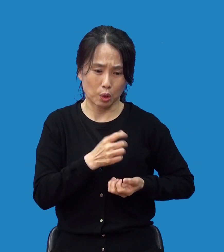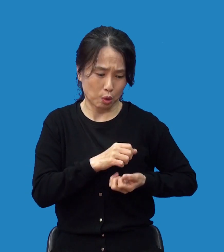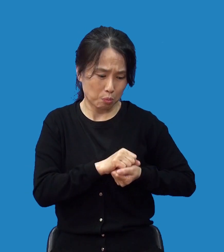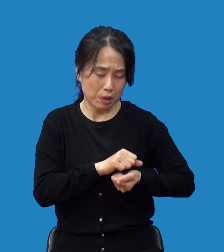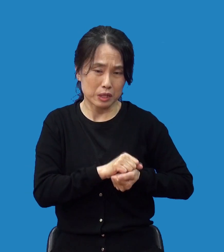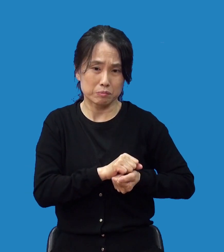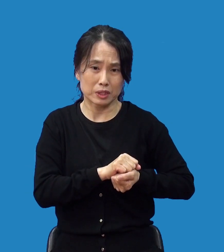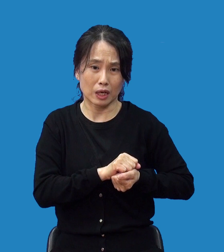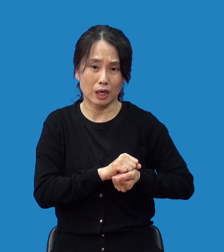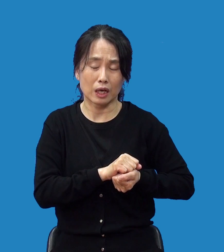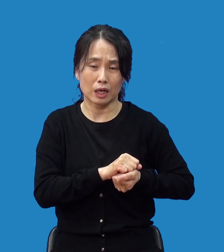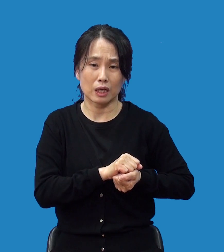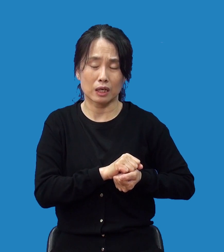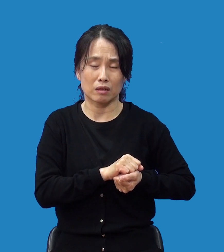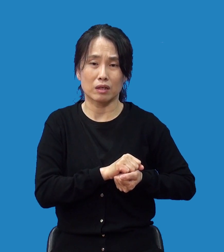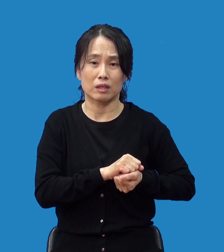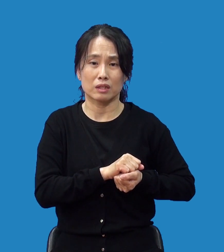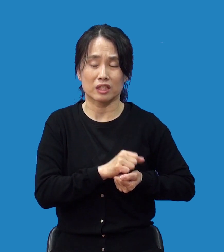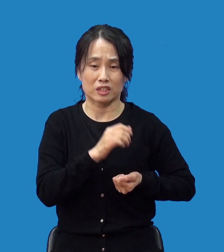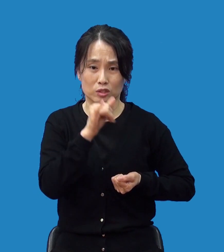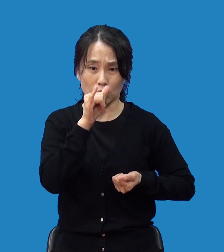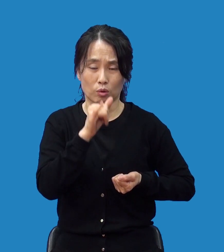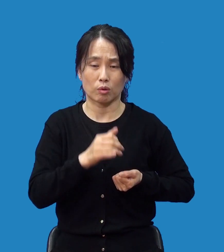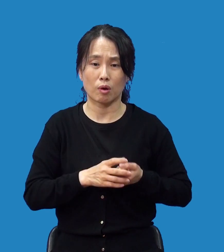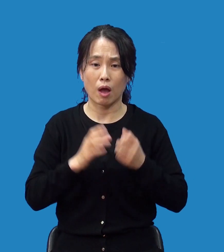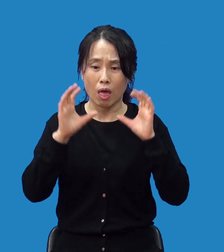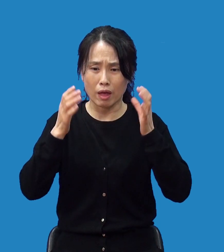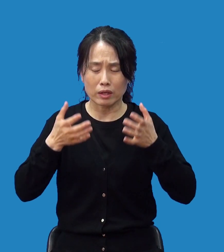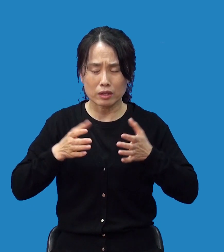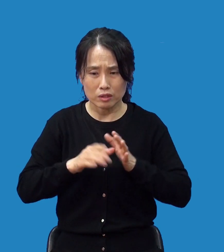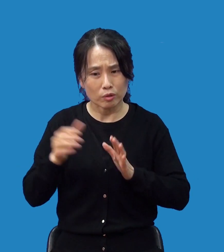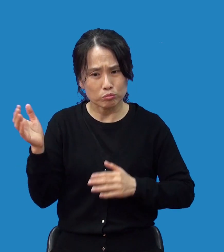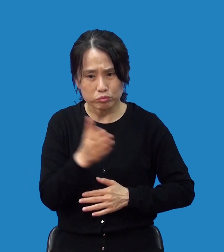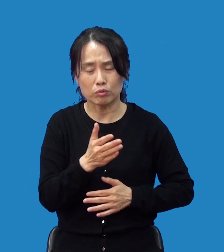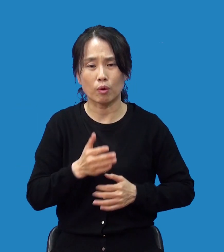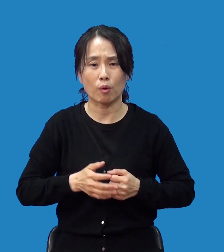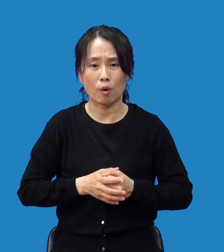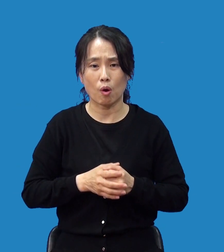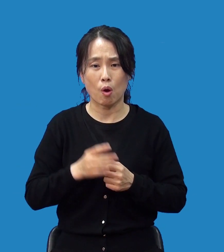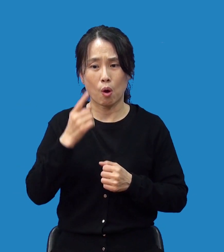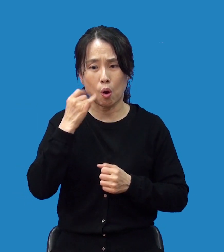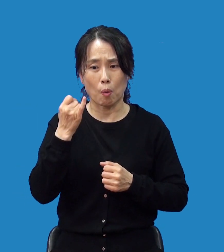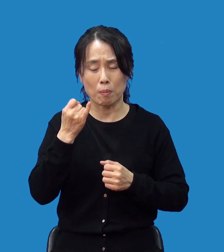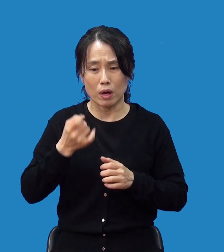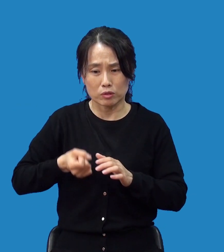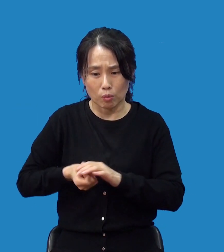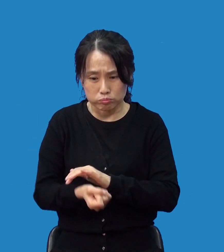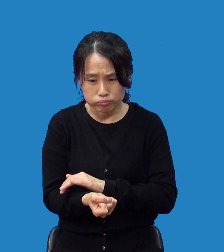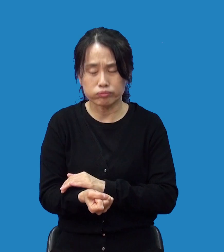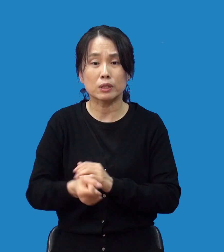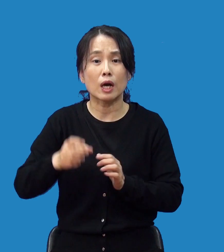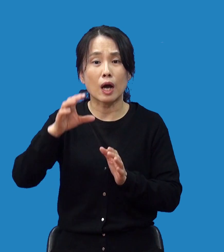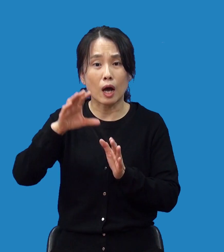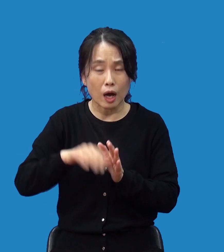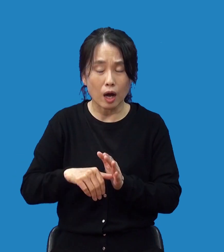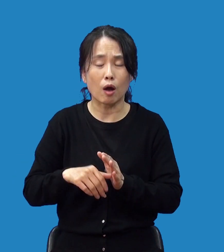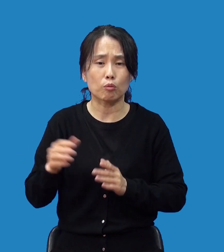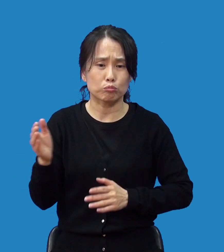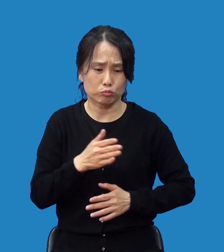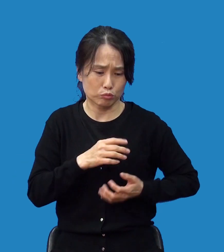이 장기지만 태어나면서부터 어머니 뱃속에서 잉태될